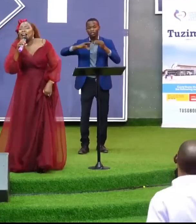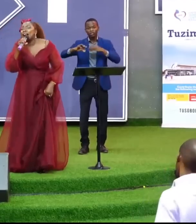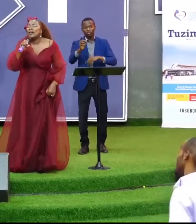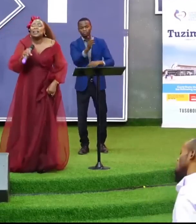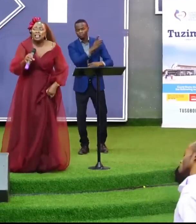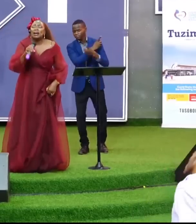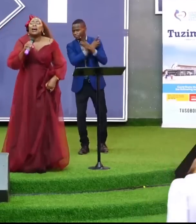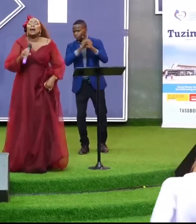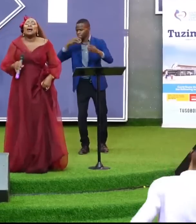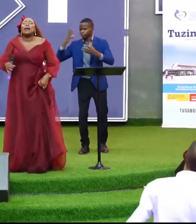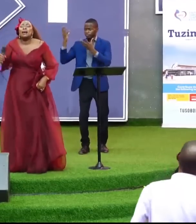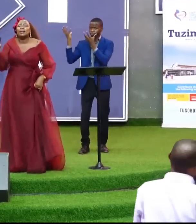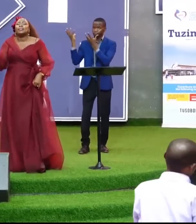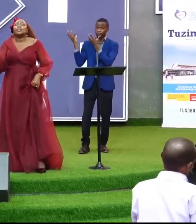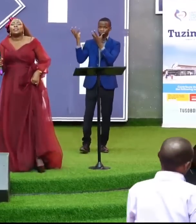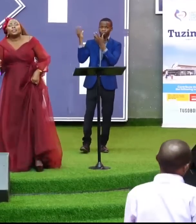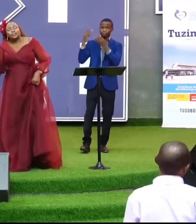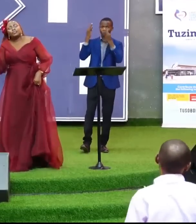kutula gakoligo